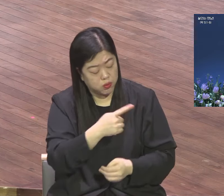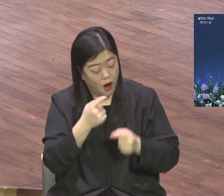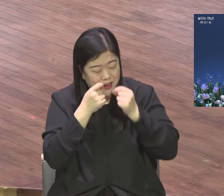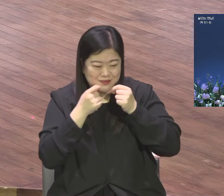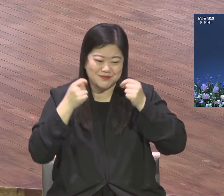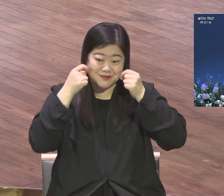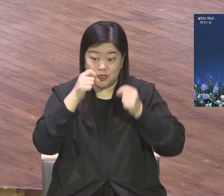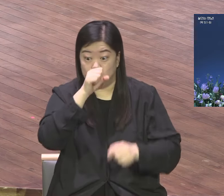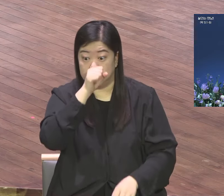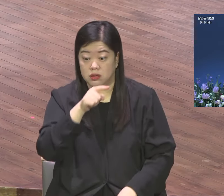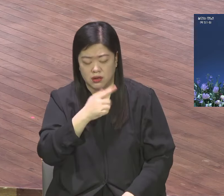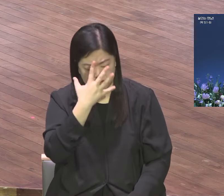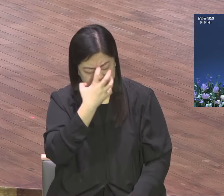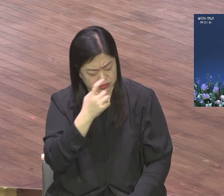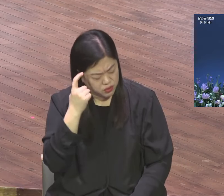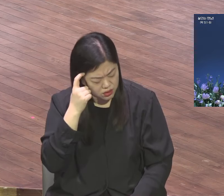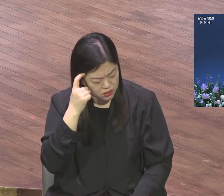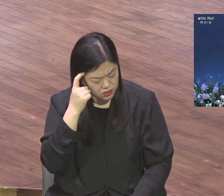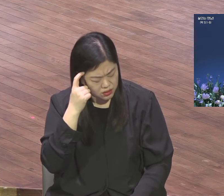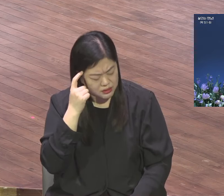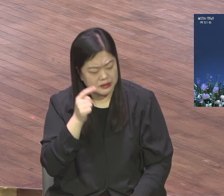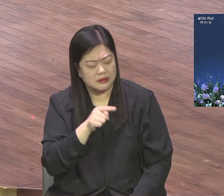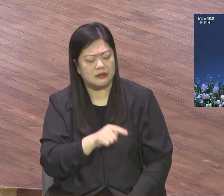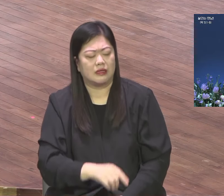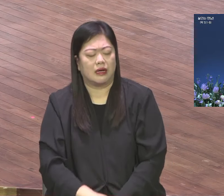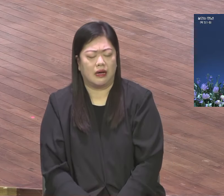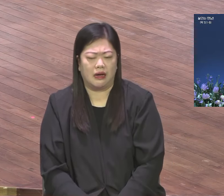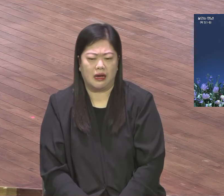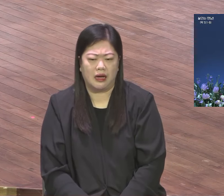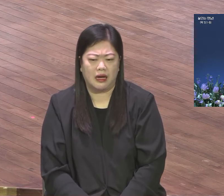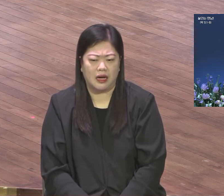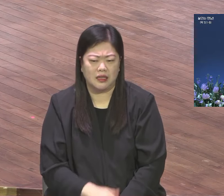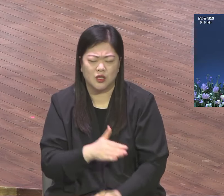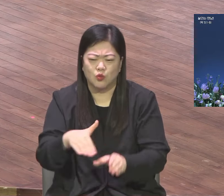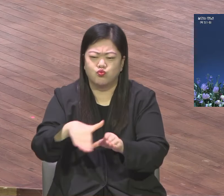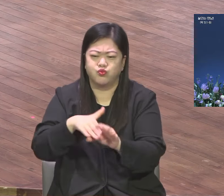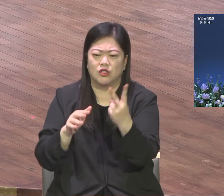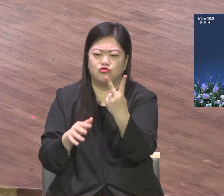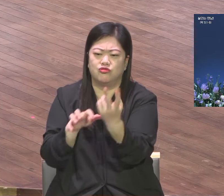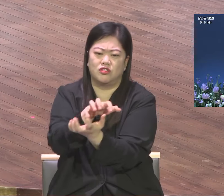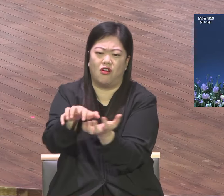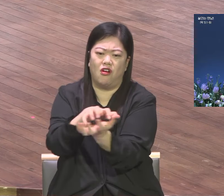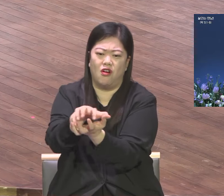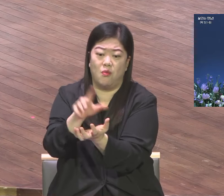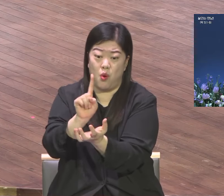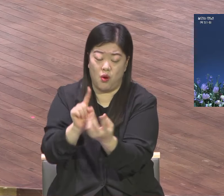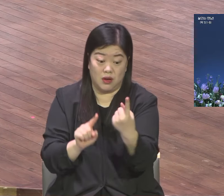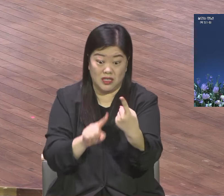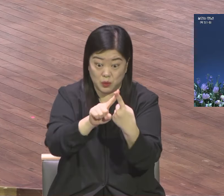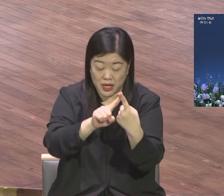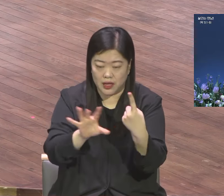단점을 극대화한 결과다 이렇게 진단을 했어요.